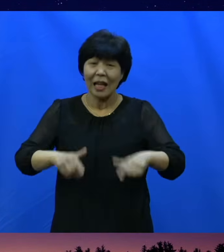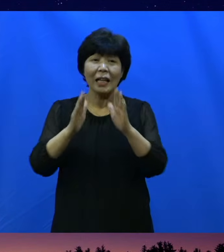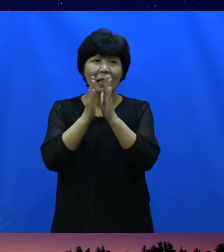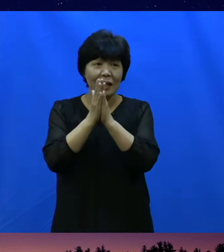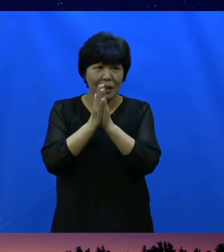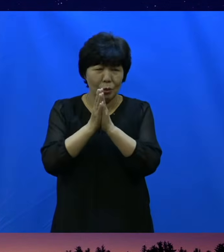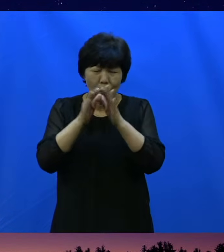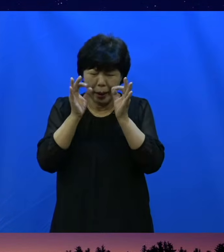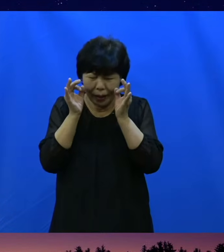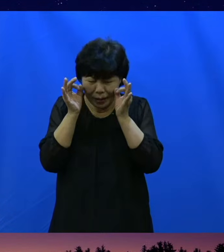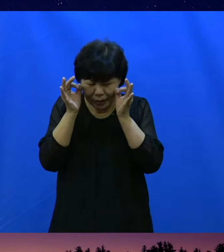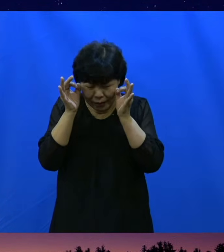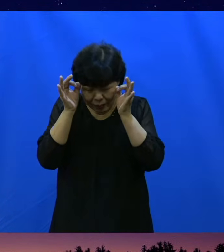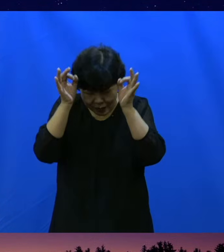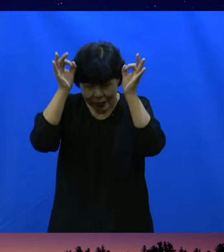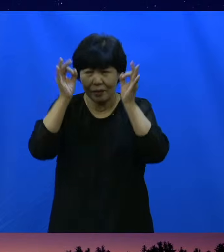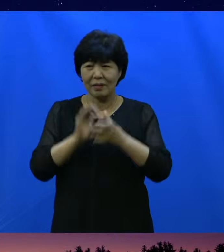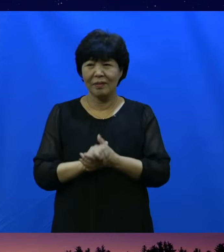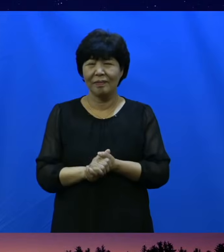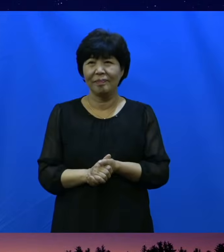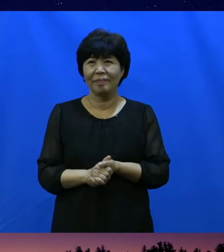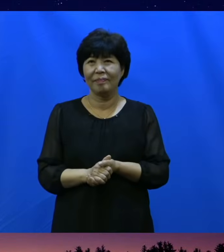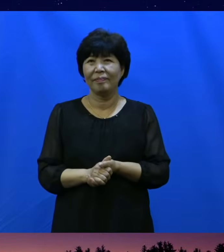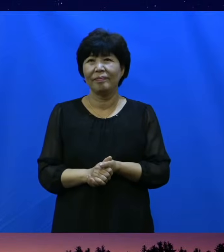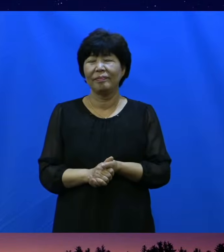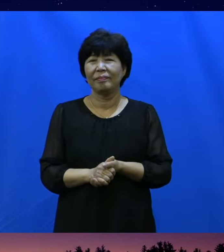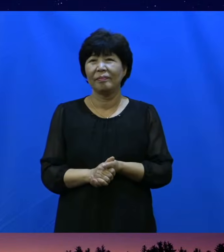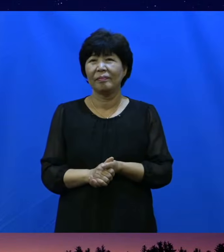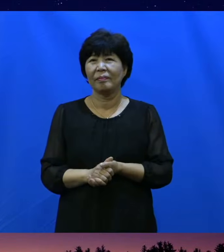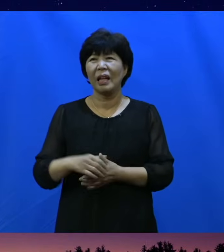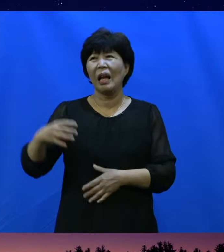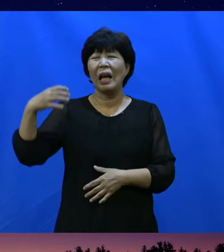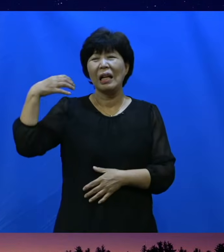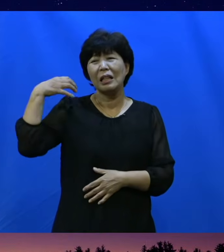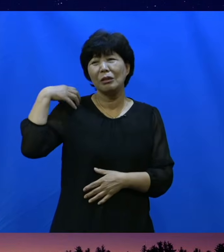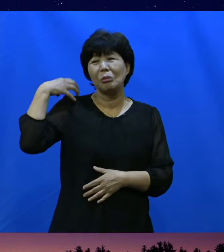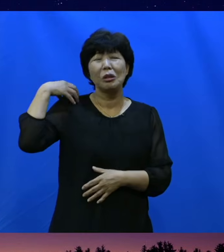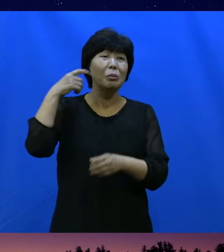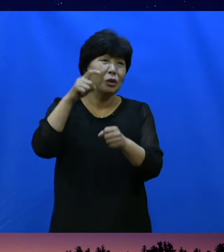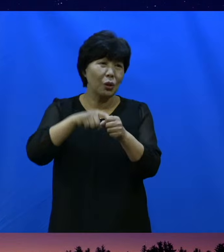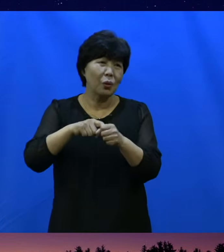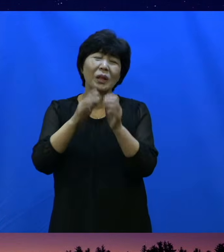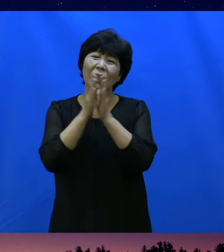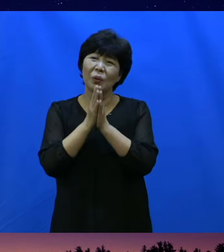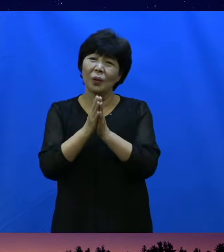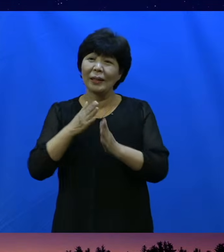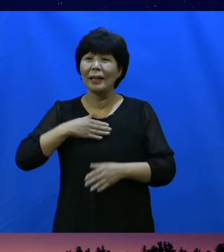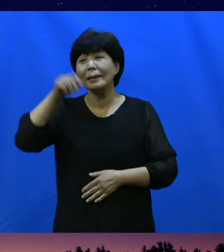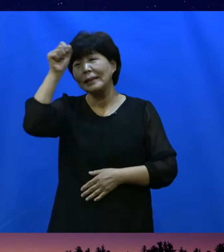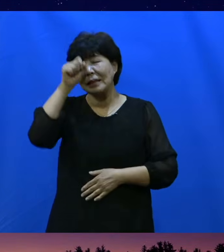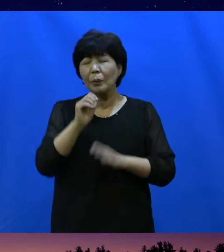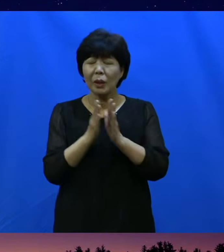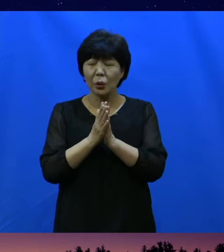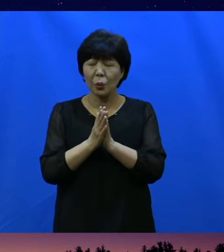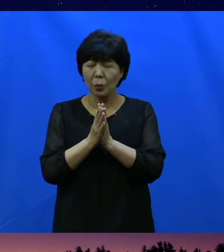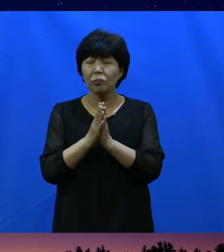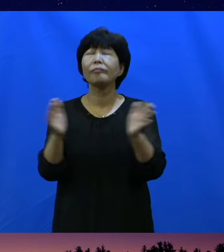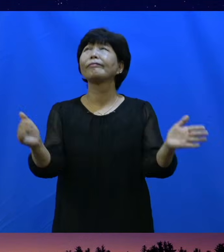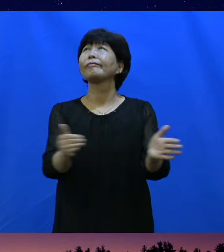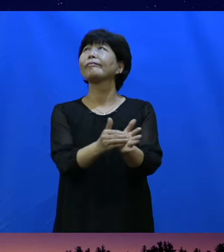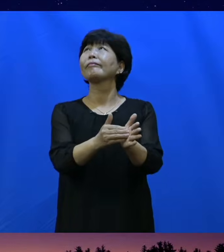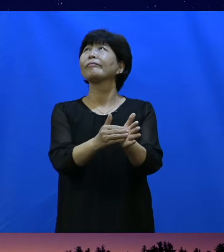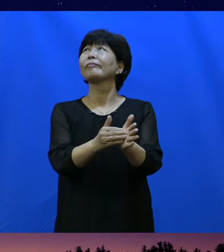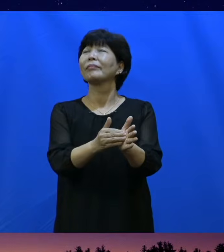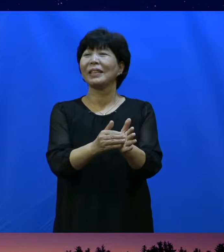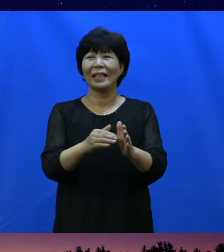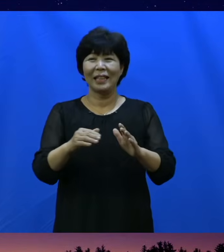기도를 의무적으로만 해가지고 영적 전쟁에 이기지 못해요. 나 오늘 새벽기도 열심히 해서 그걸로 안 돼요. 이